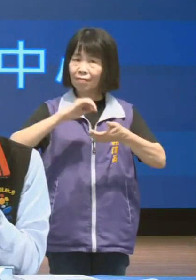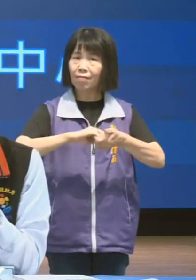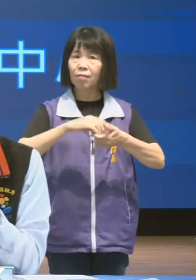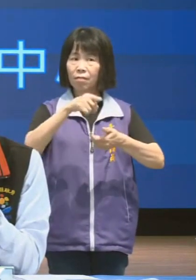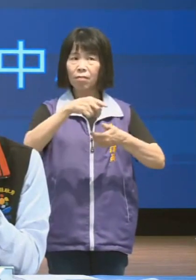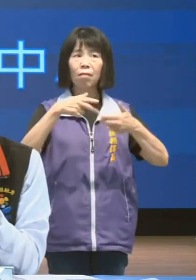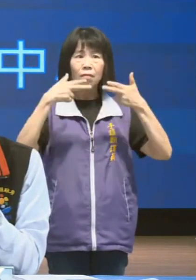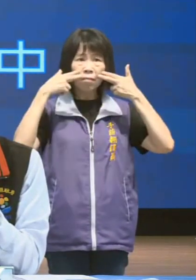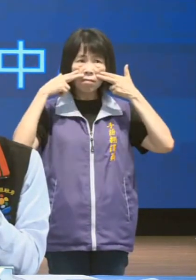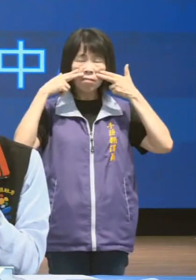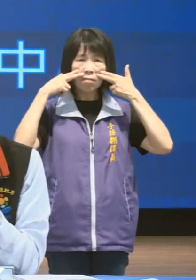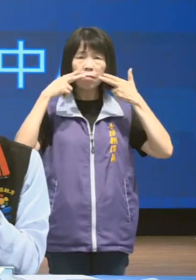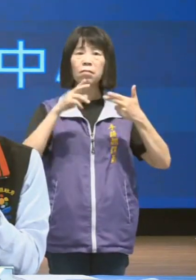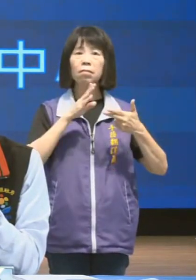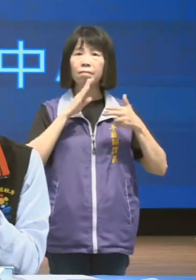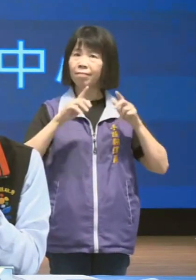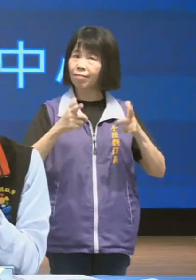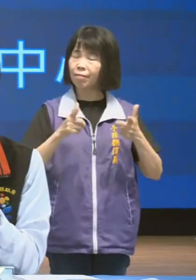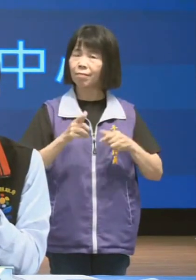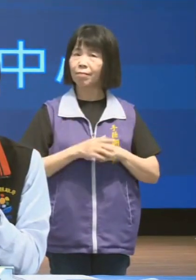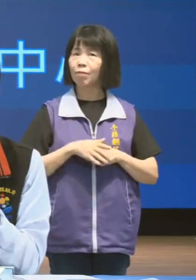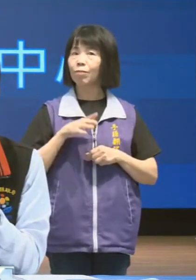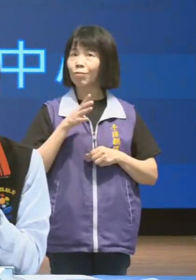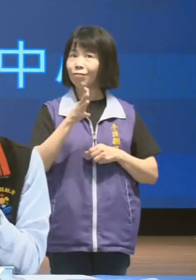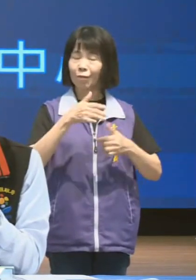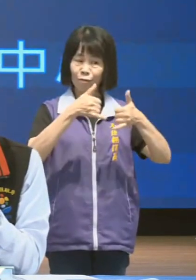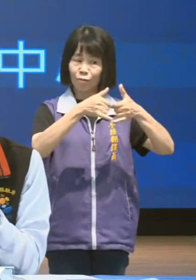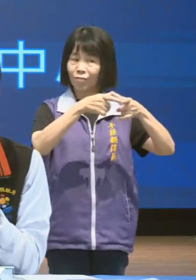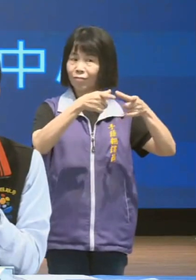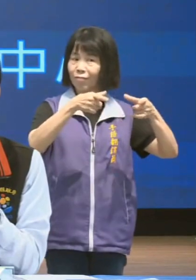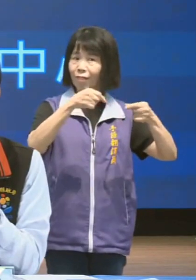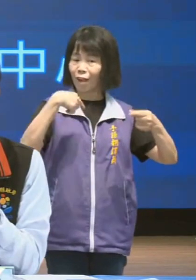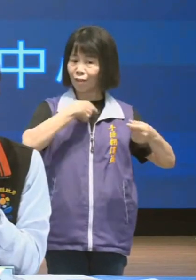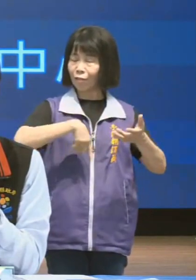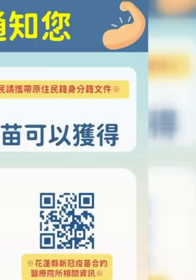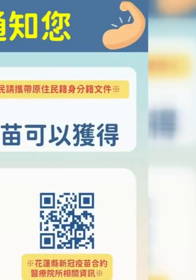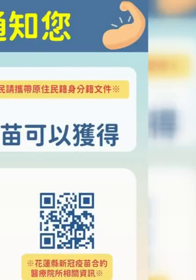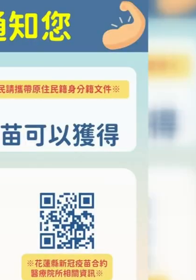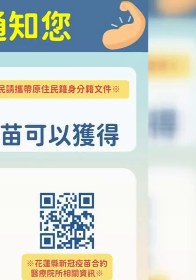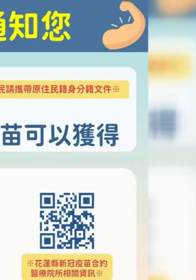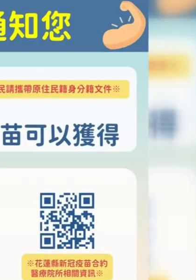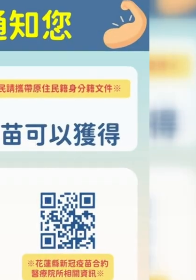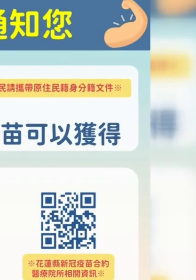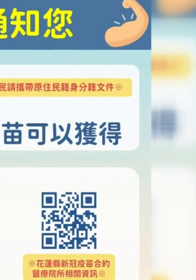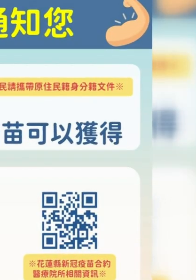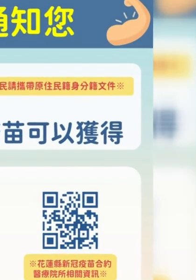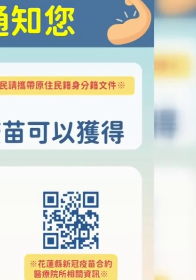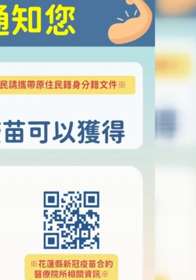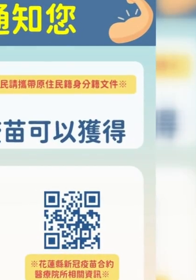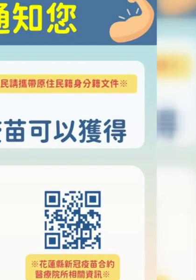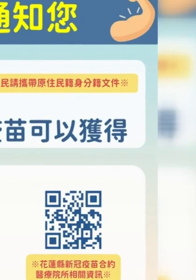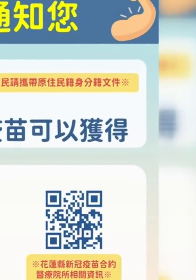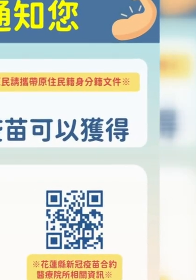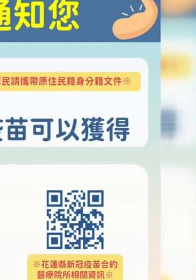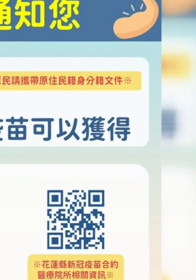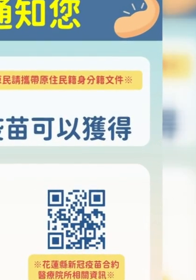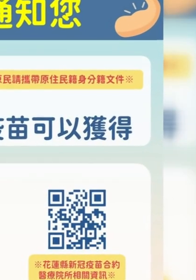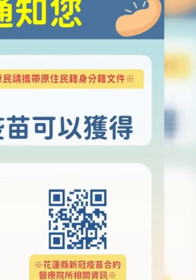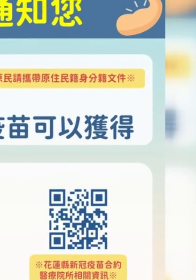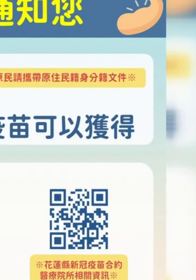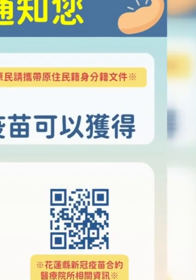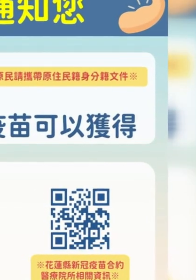住民还是非原住民，因为健保卡跟身份证上都没有任何注记。对于55岁以上